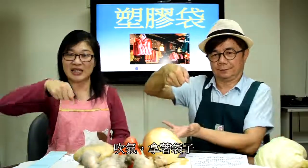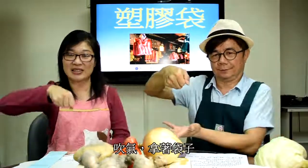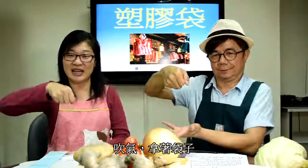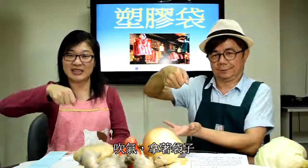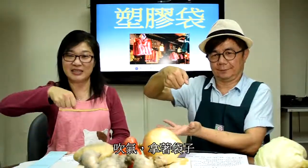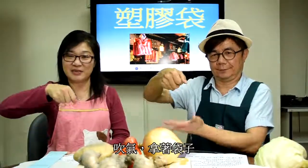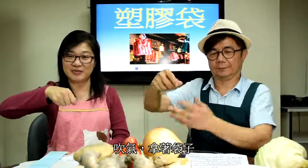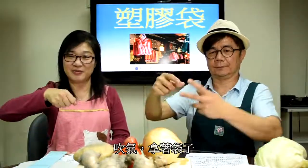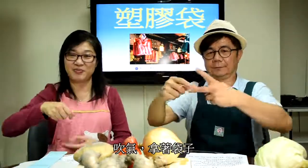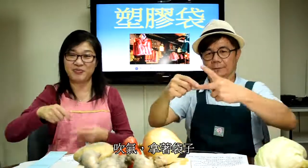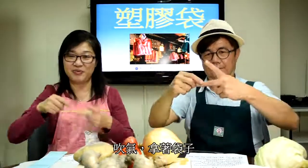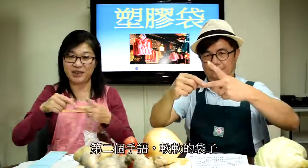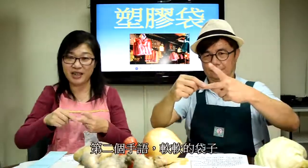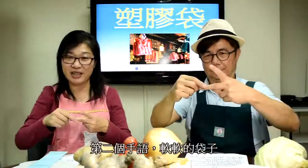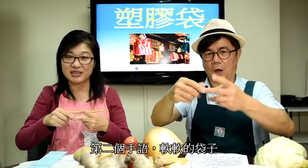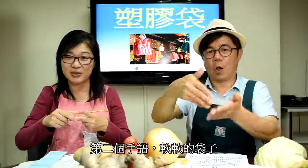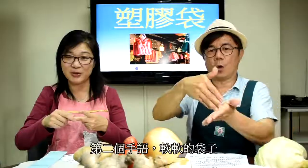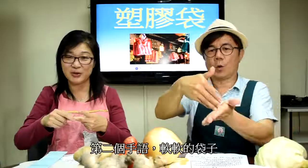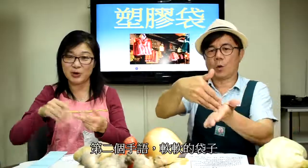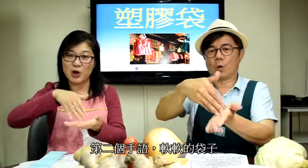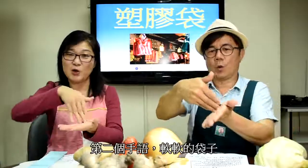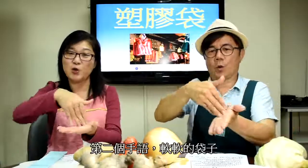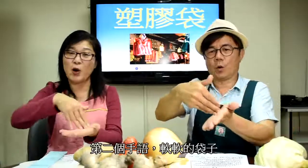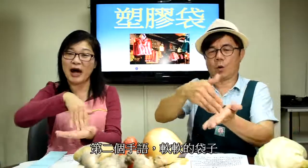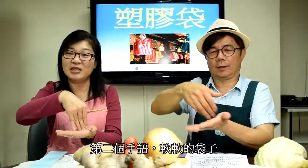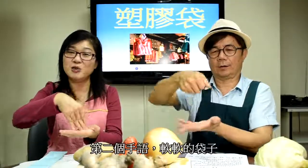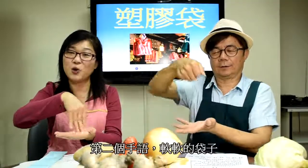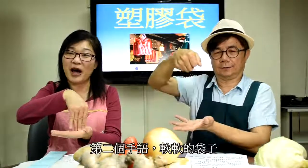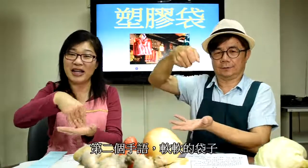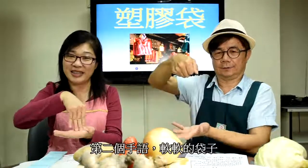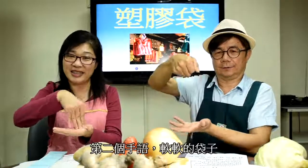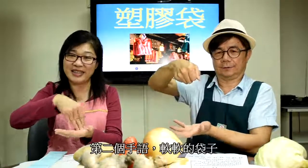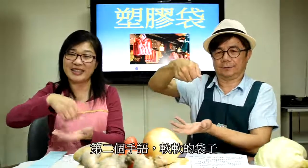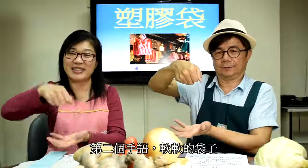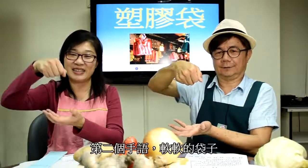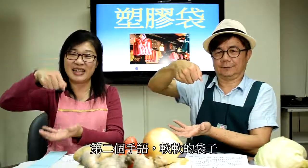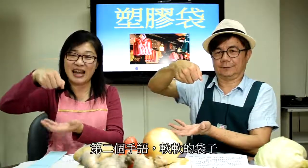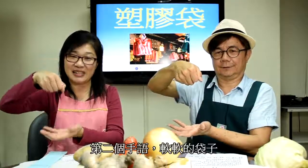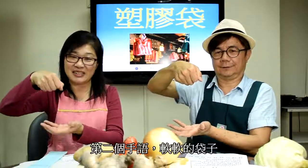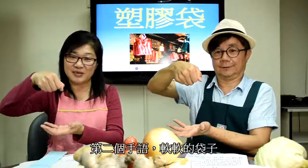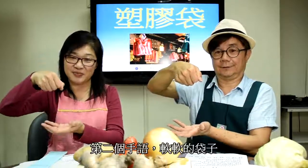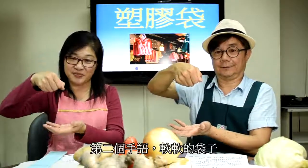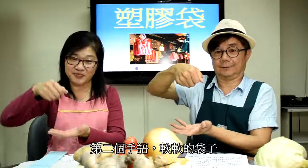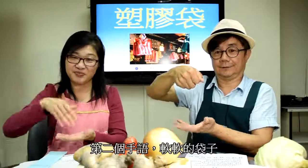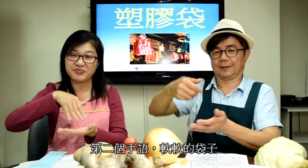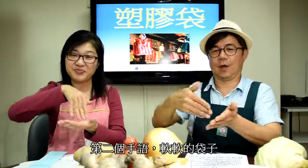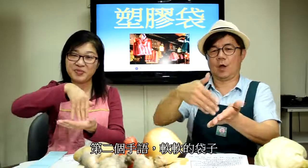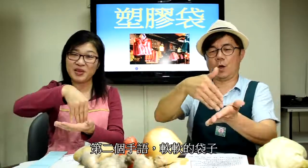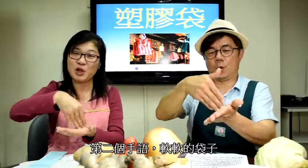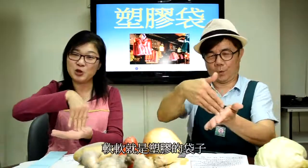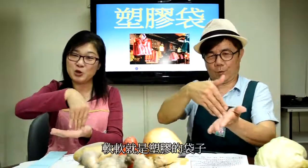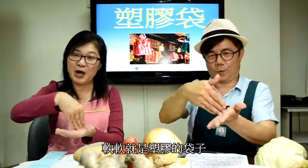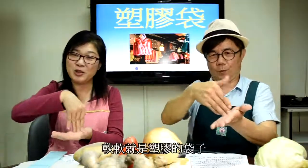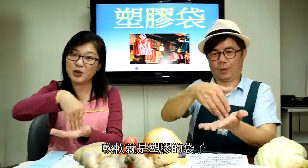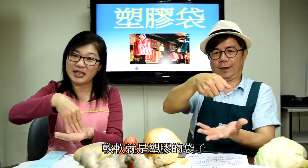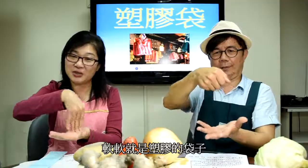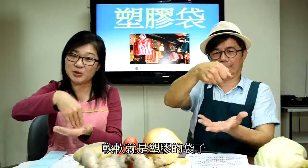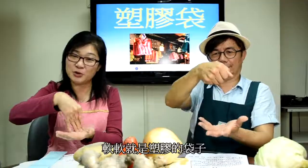袋子。第二个手语软软的袋子， 软软就是塑